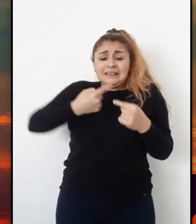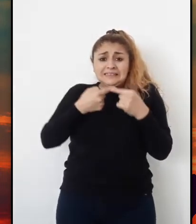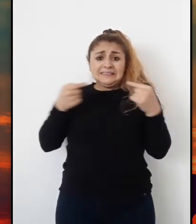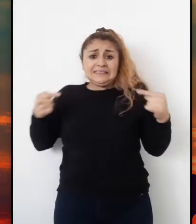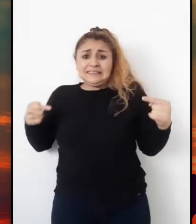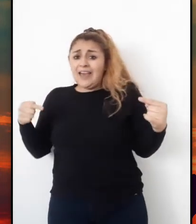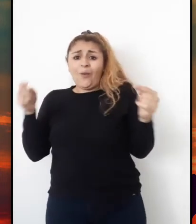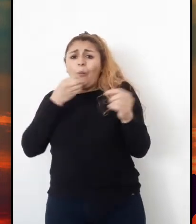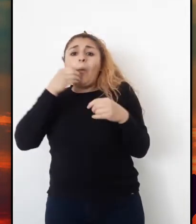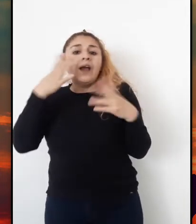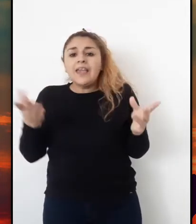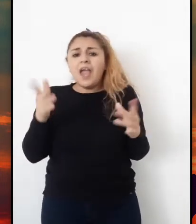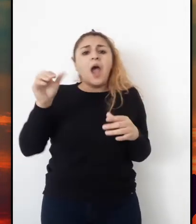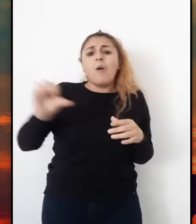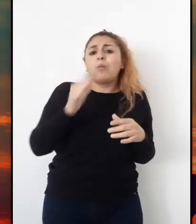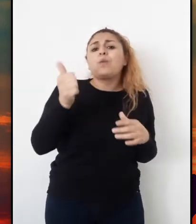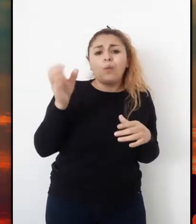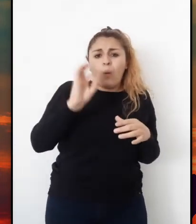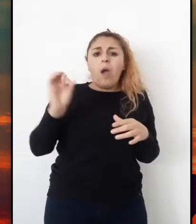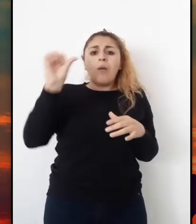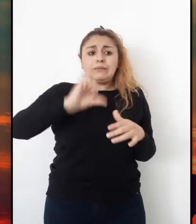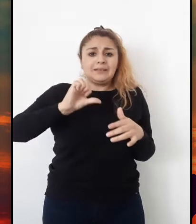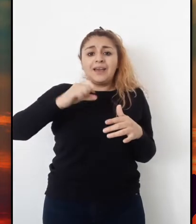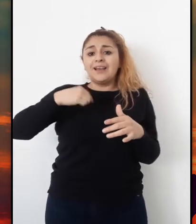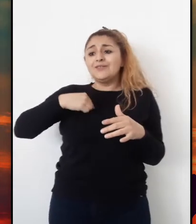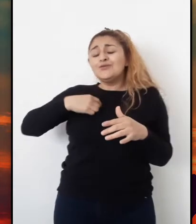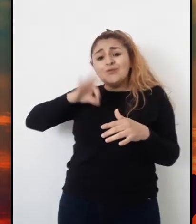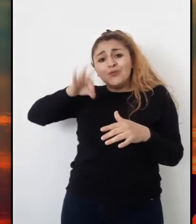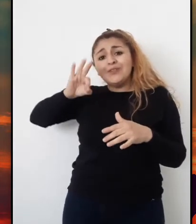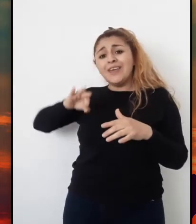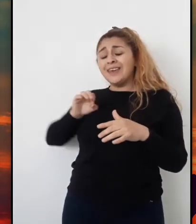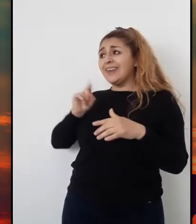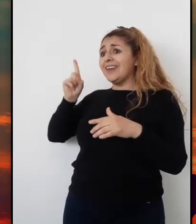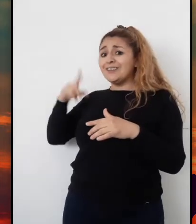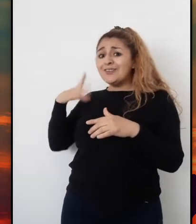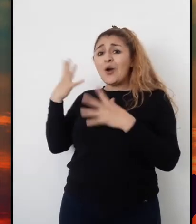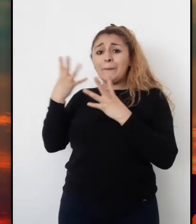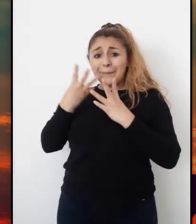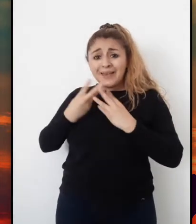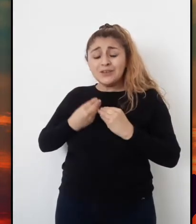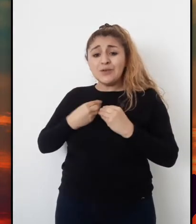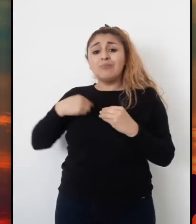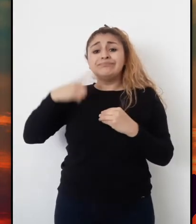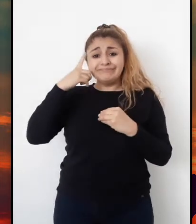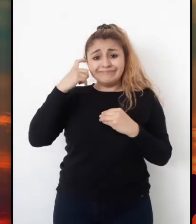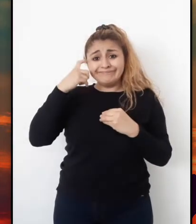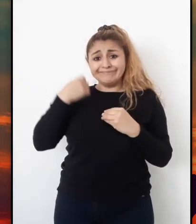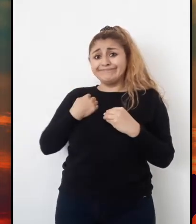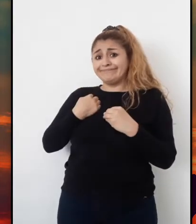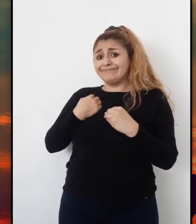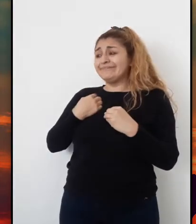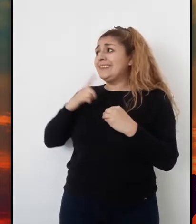bien. Esto es, a los que conforme a su propósito son llamados, porque a los que